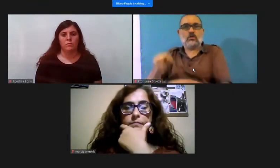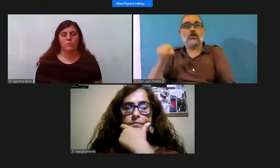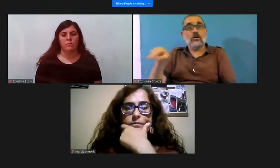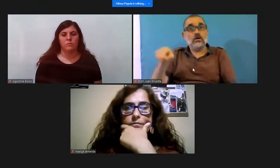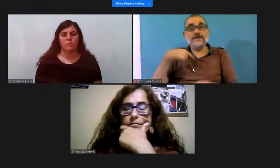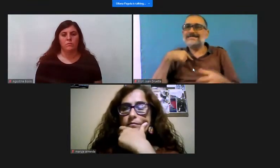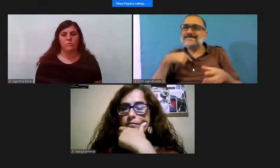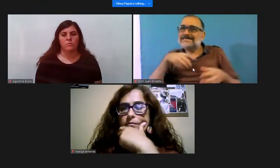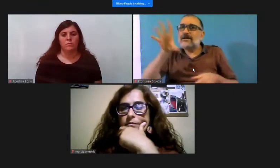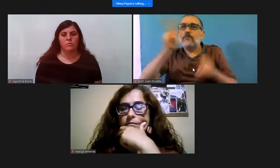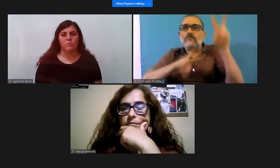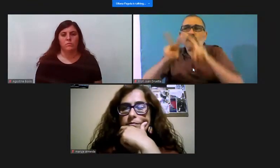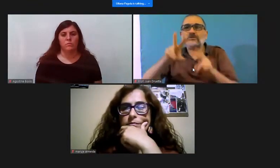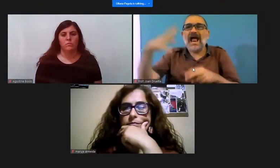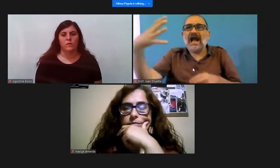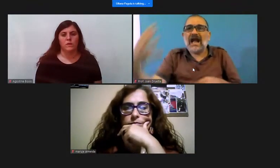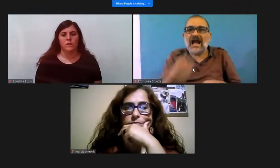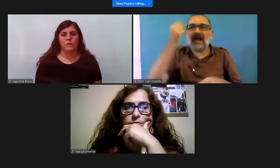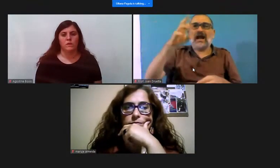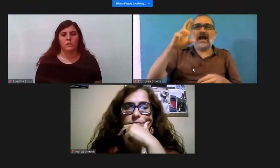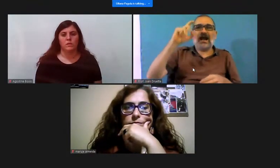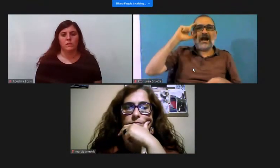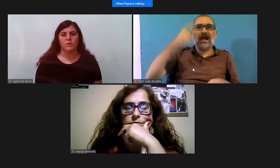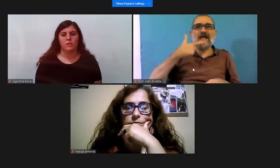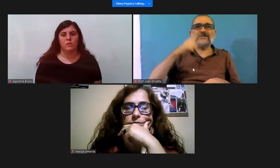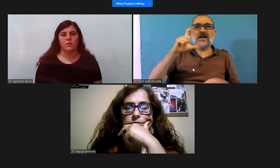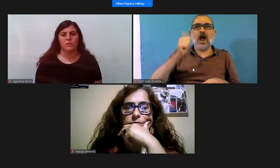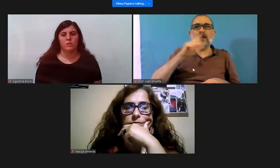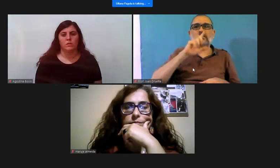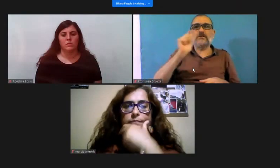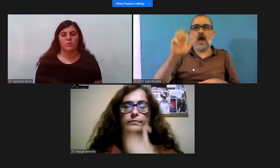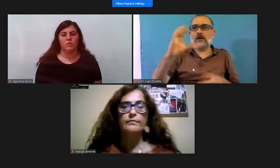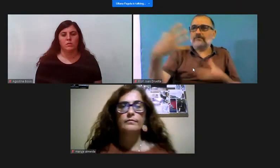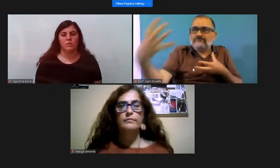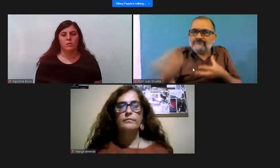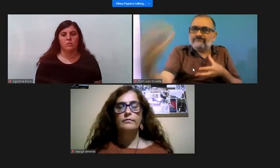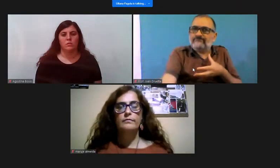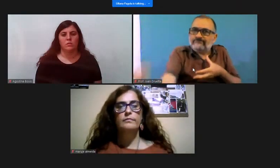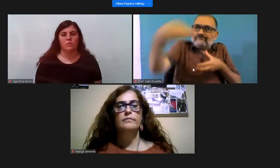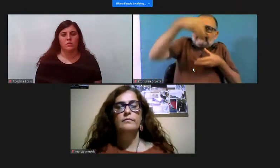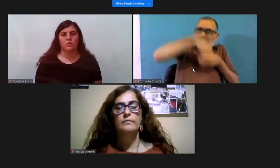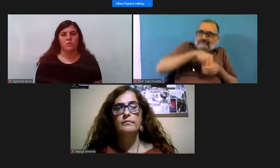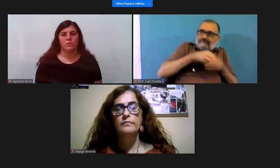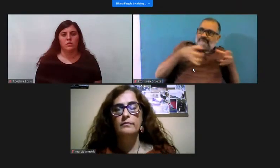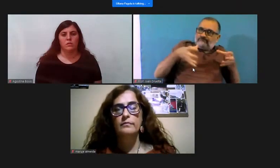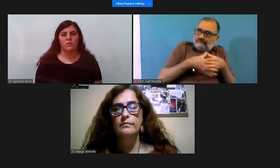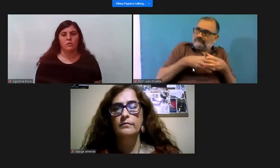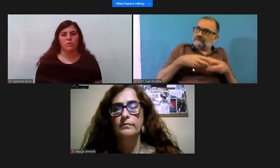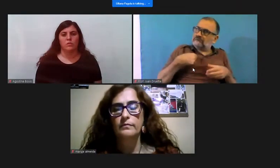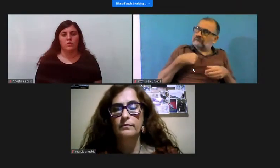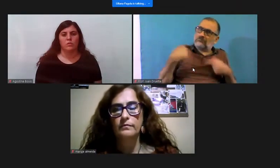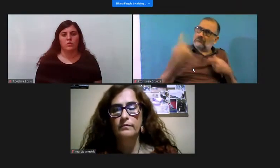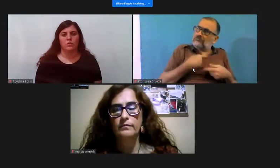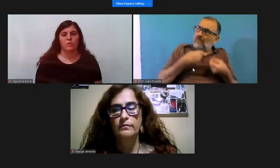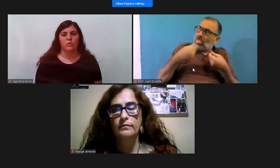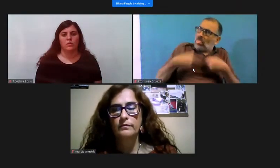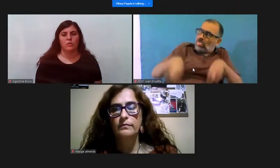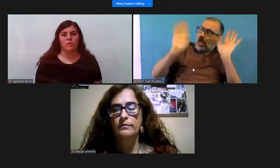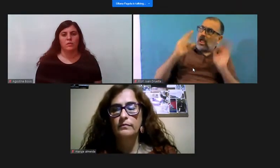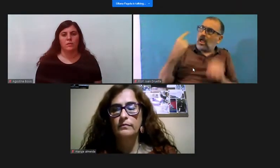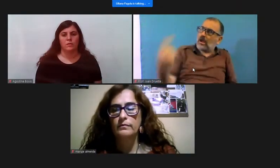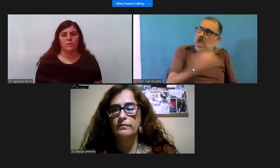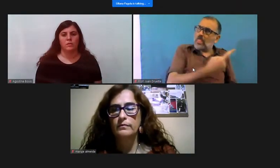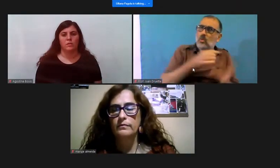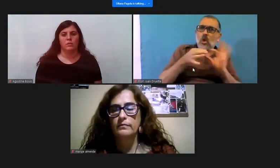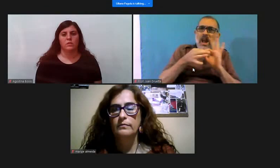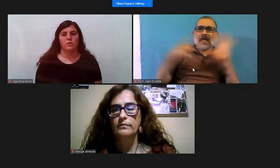sumando situaciones de opresión. Y esas personas buscan, digamos, lo que procuramos es ir al rescate